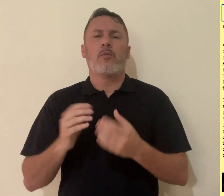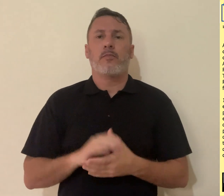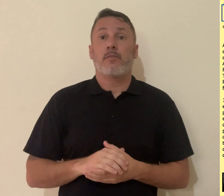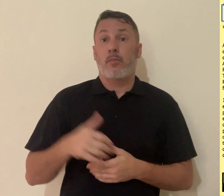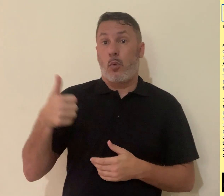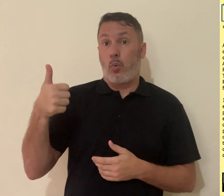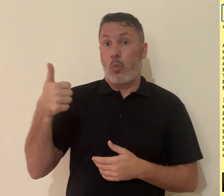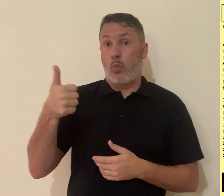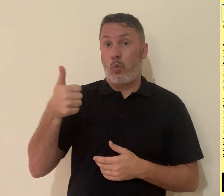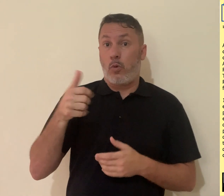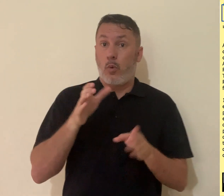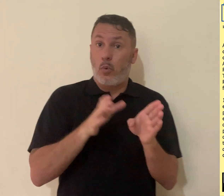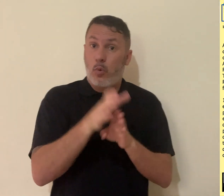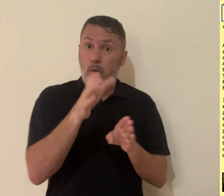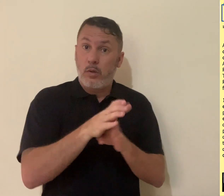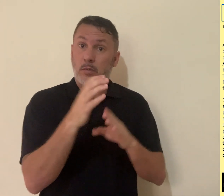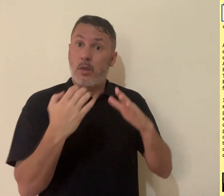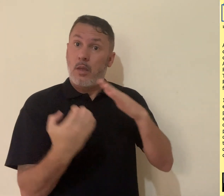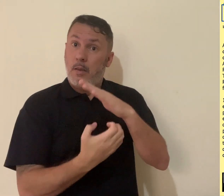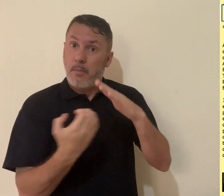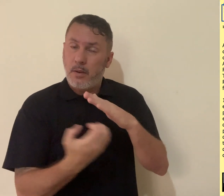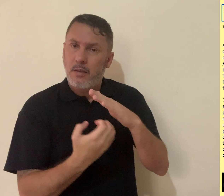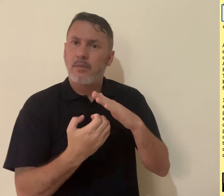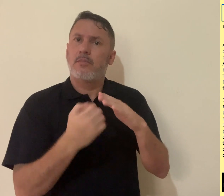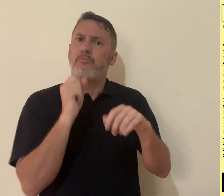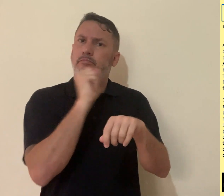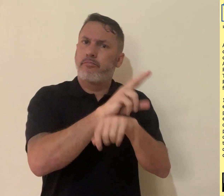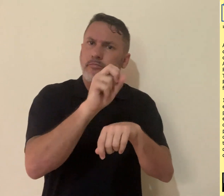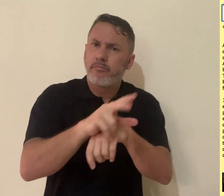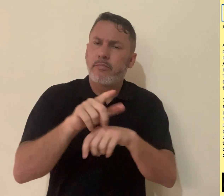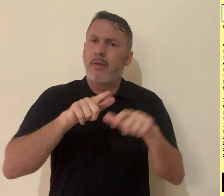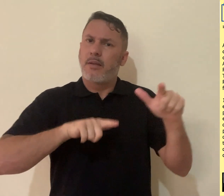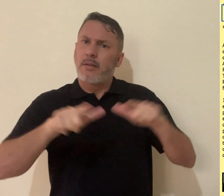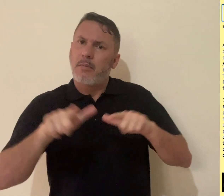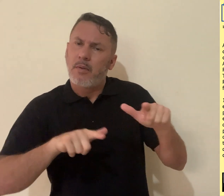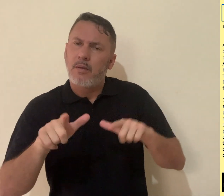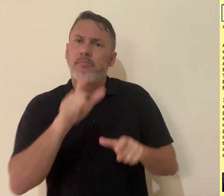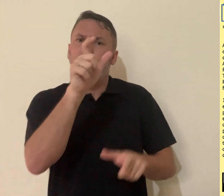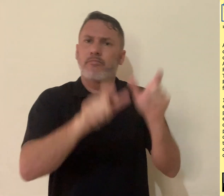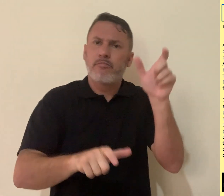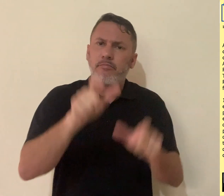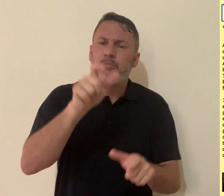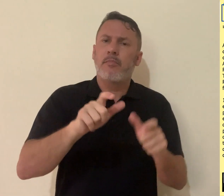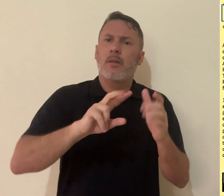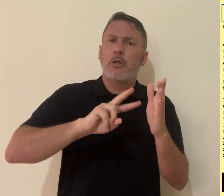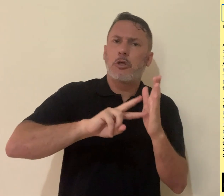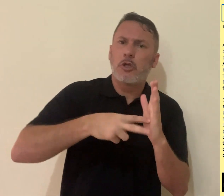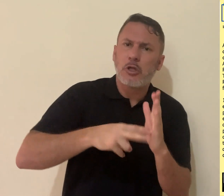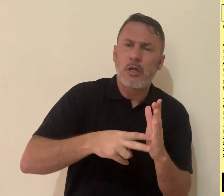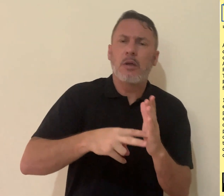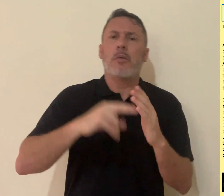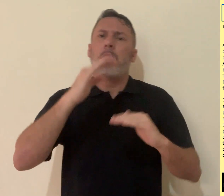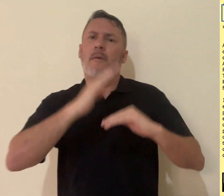na seguinte forma 1 recomendar as empresas órgãos públicos empregadores pessoas físicas